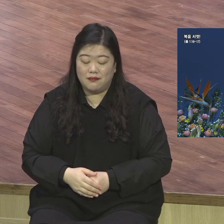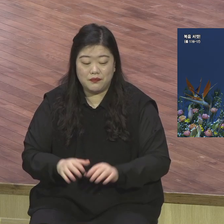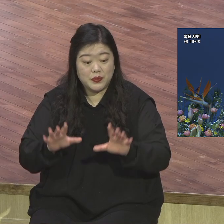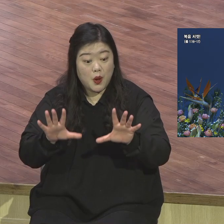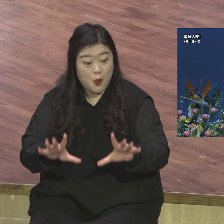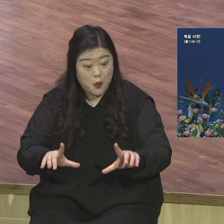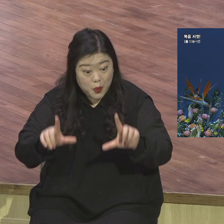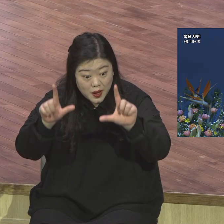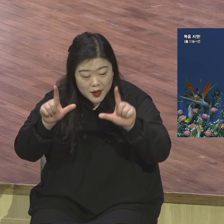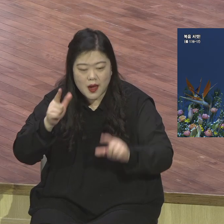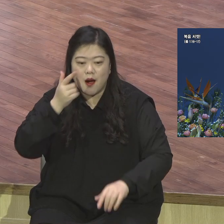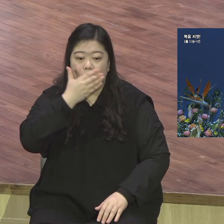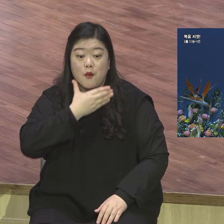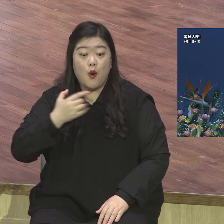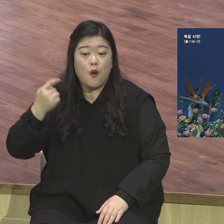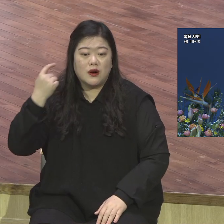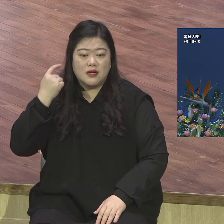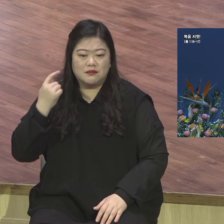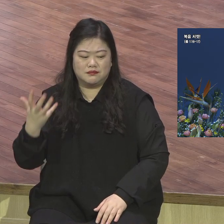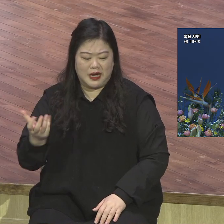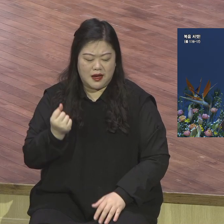최고로 누리는 하이스트,